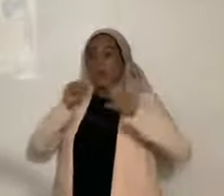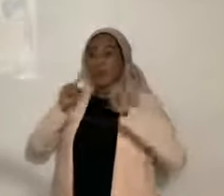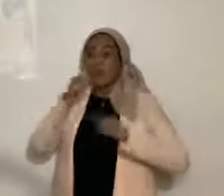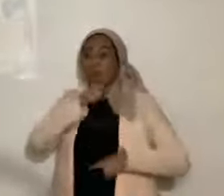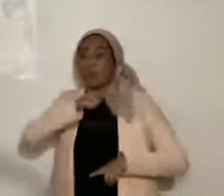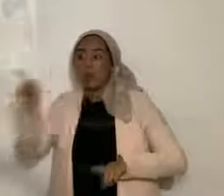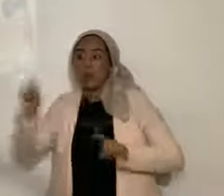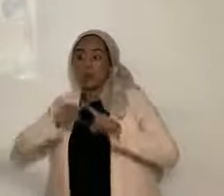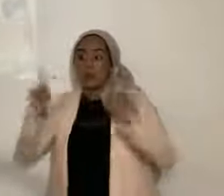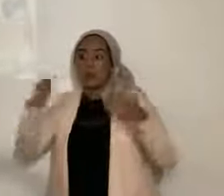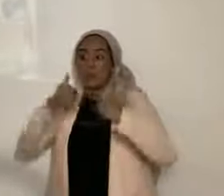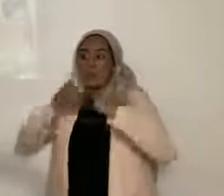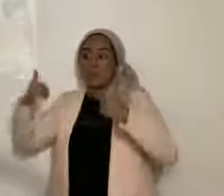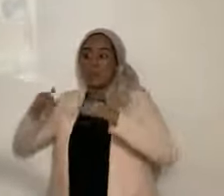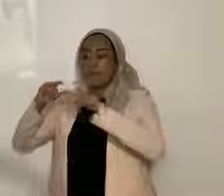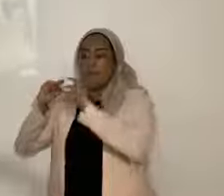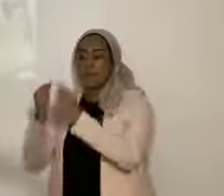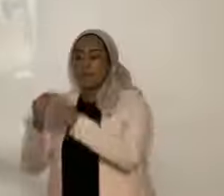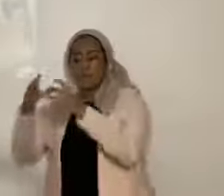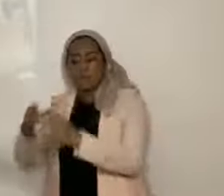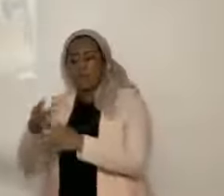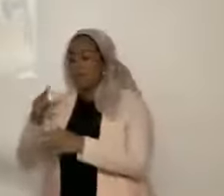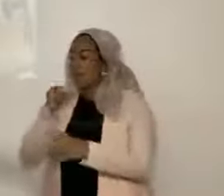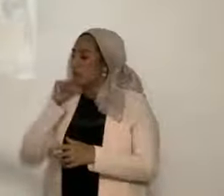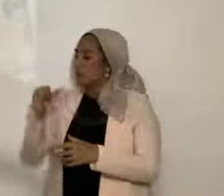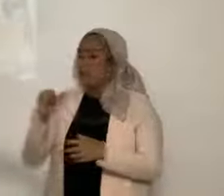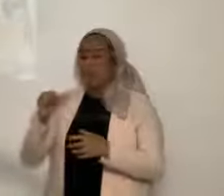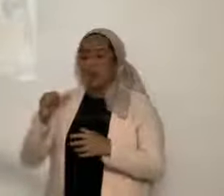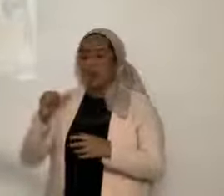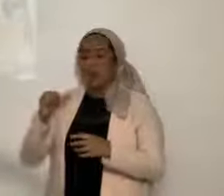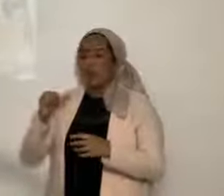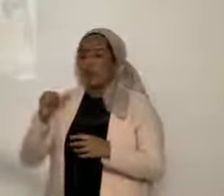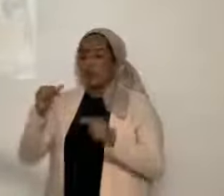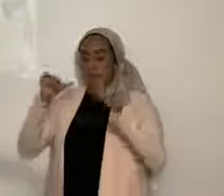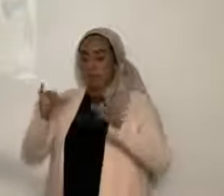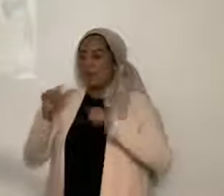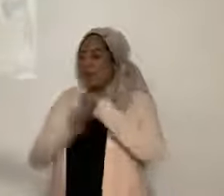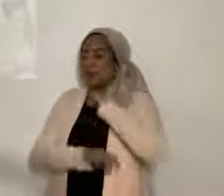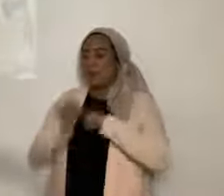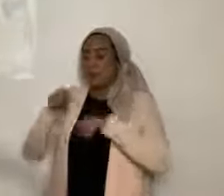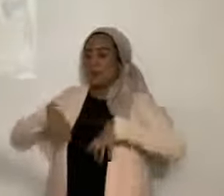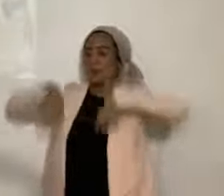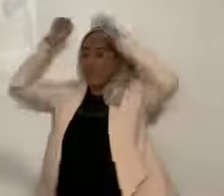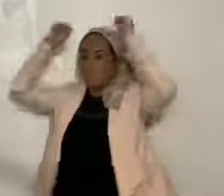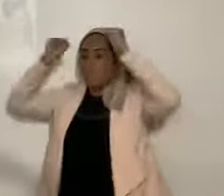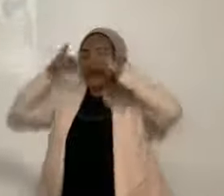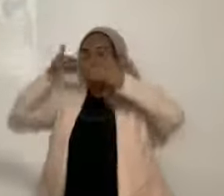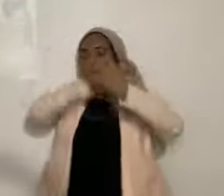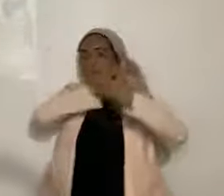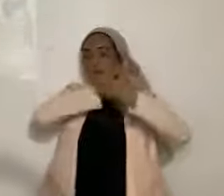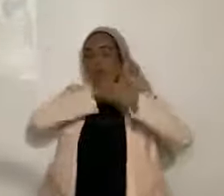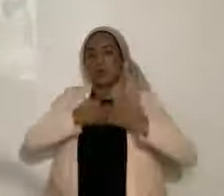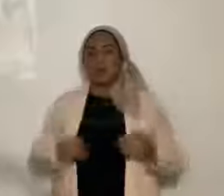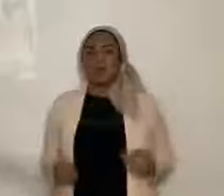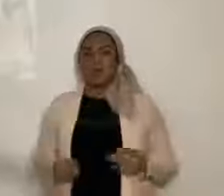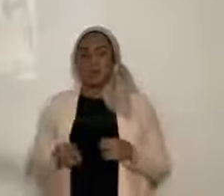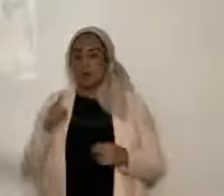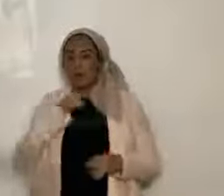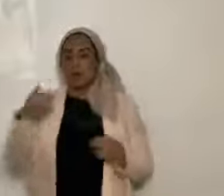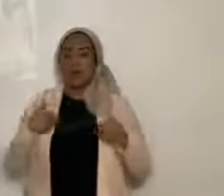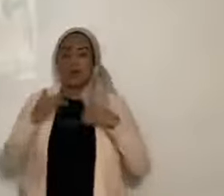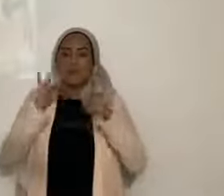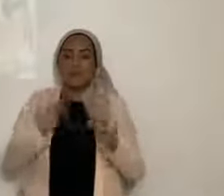son otra cosa, no pasarán la ira, son salvos de la ira, tienen consuelo,